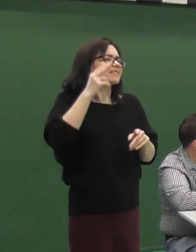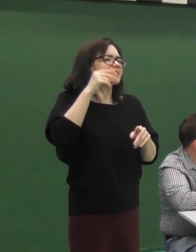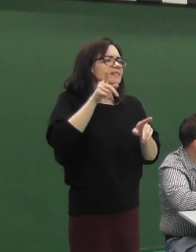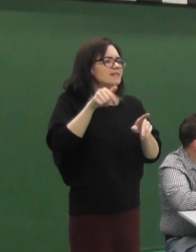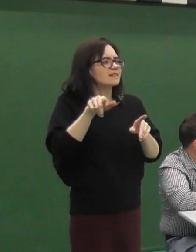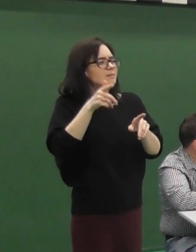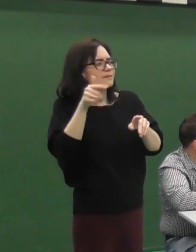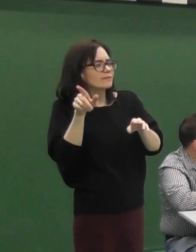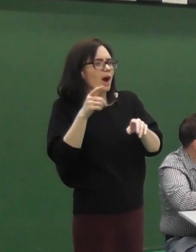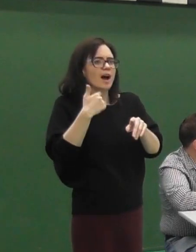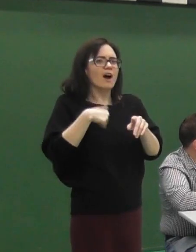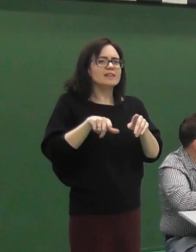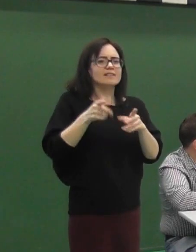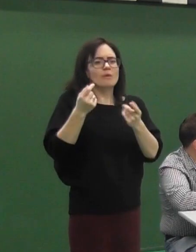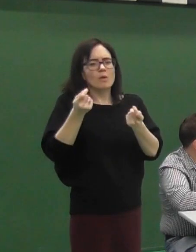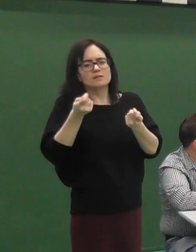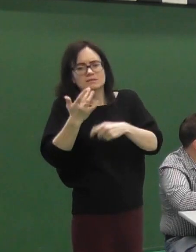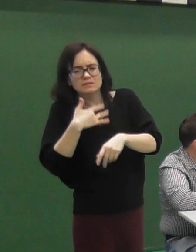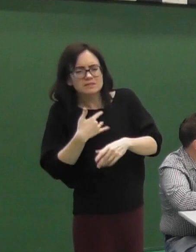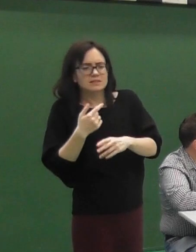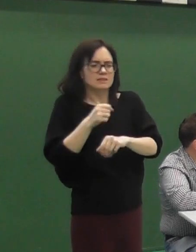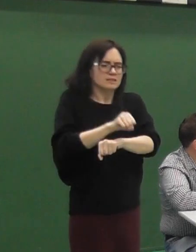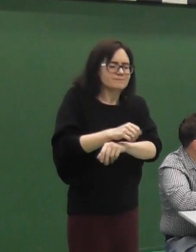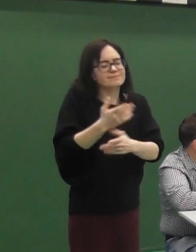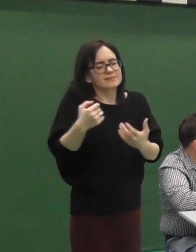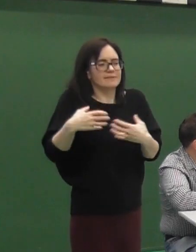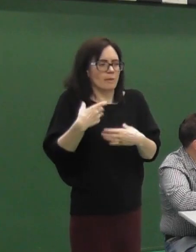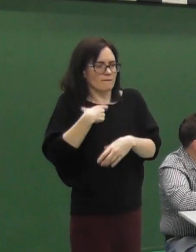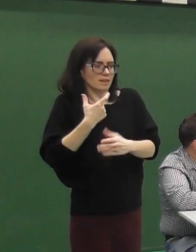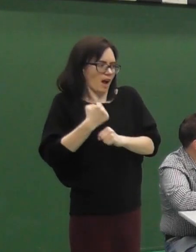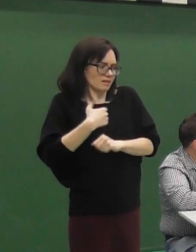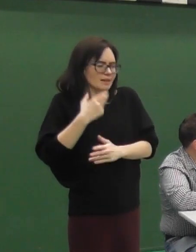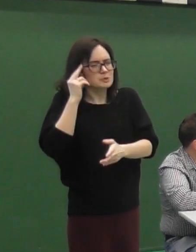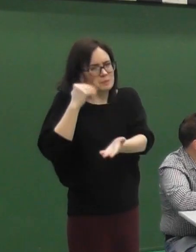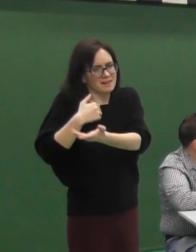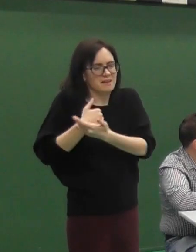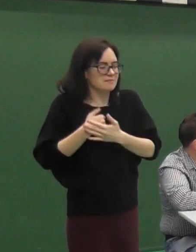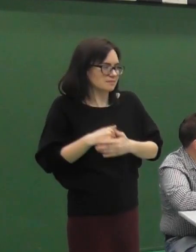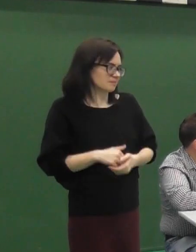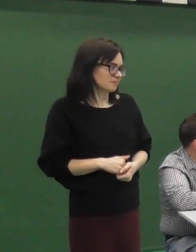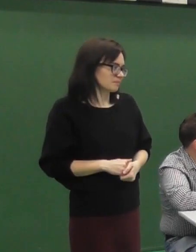voltam a fogházban. És kiderült, hogy igen.